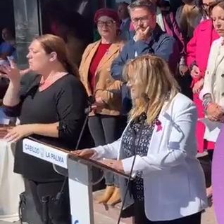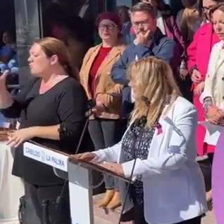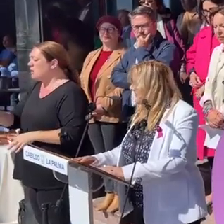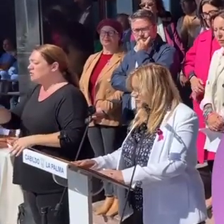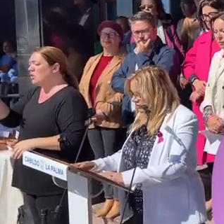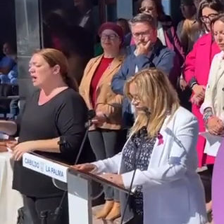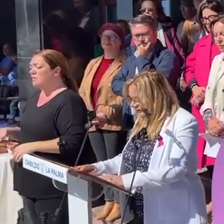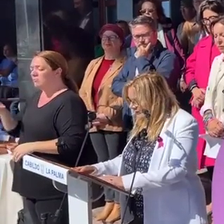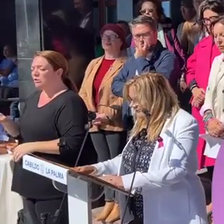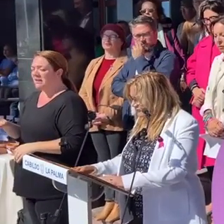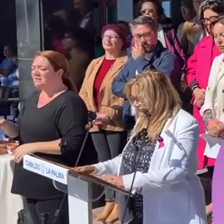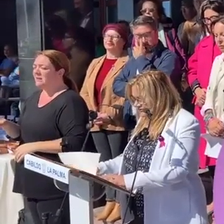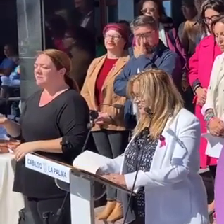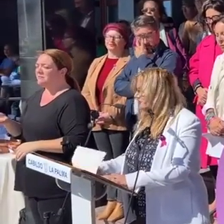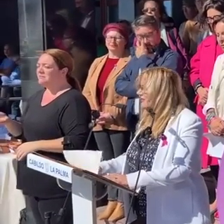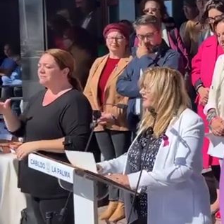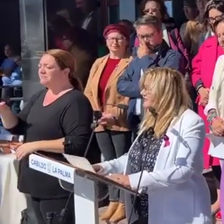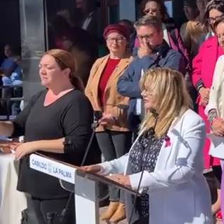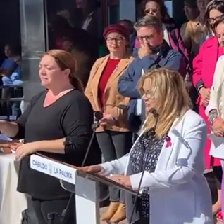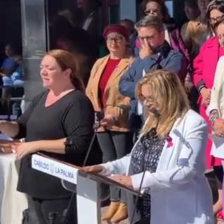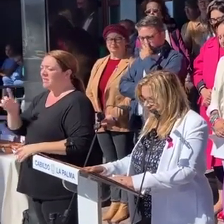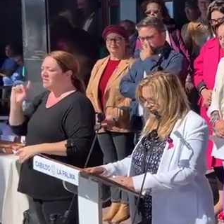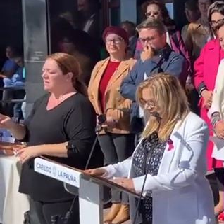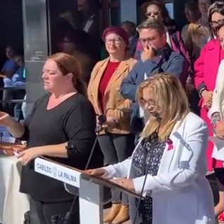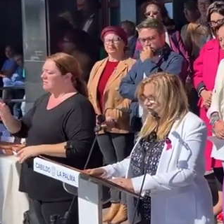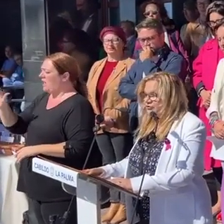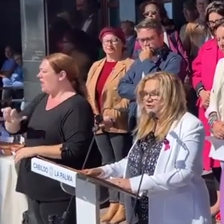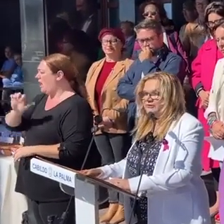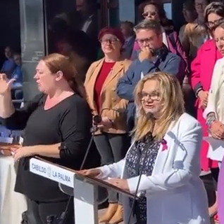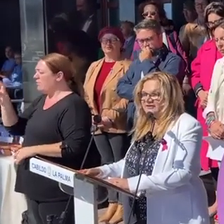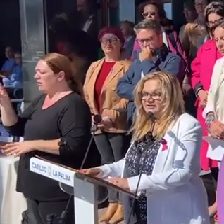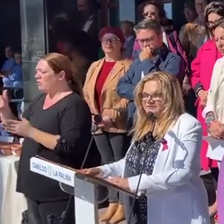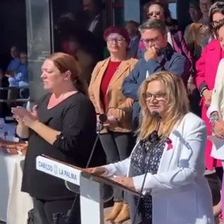resulta imprescindible completar la transposición de la Directiva Europea